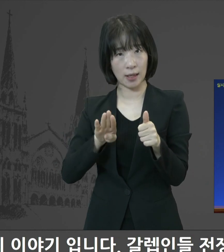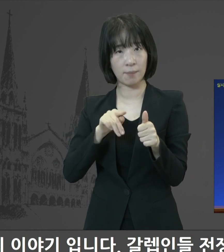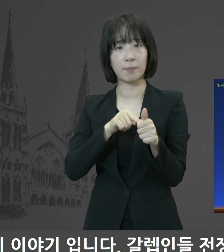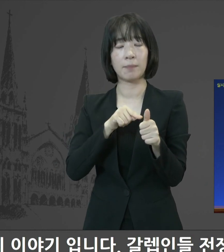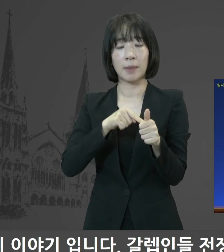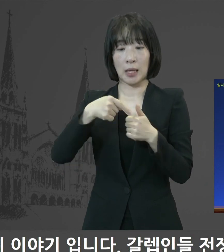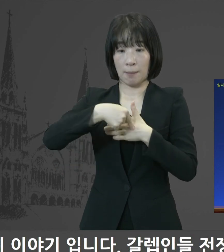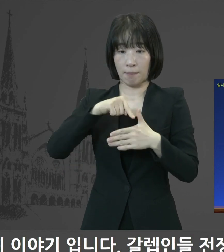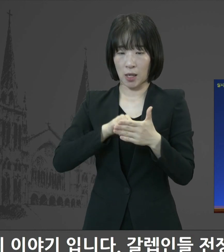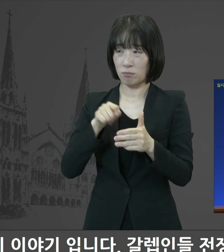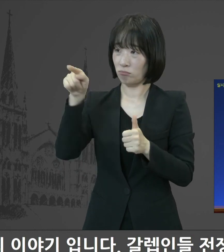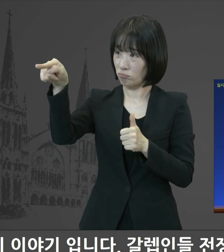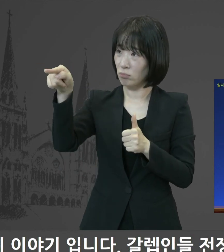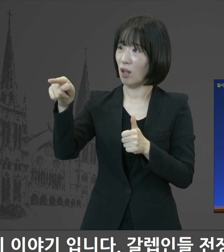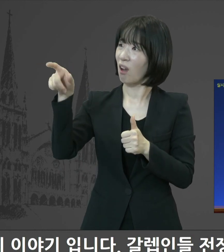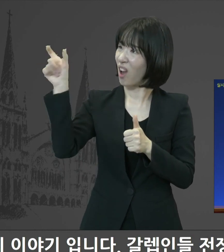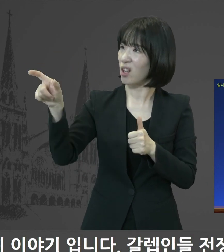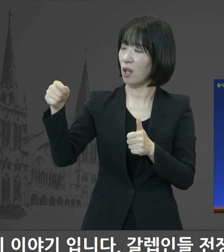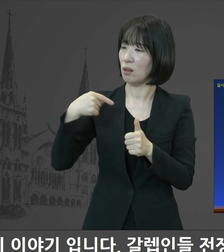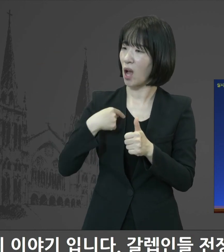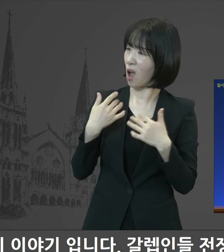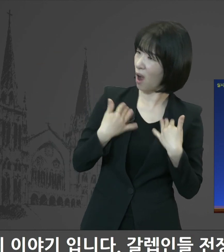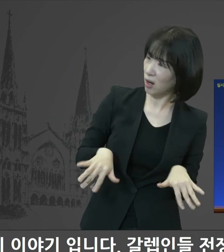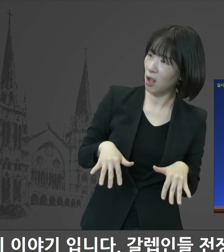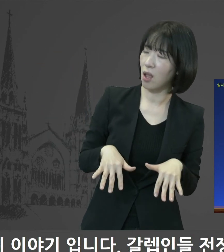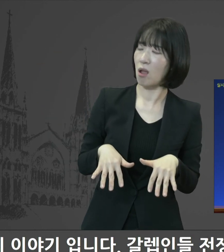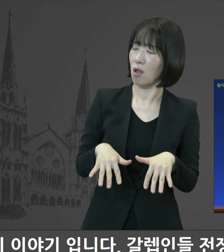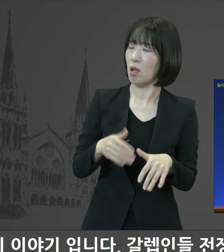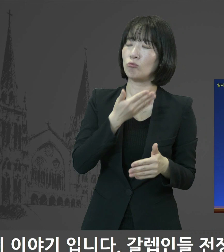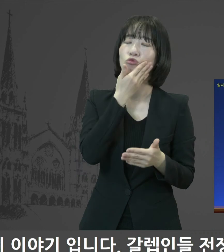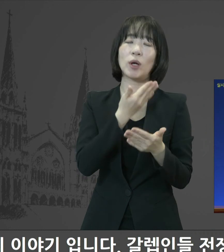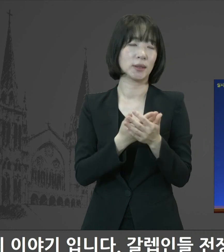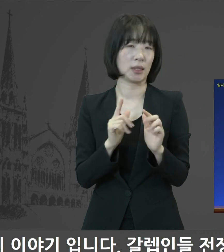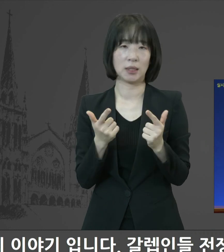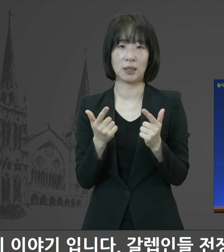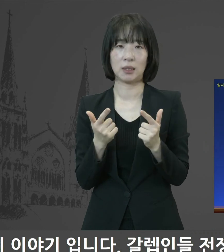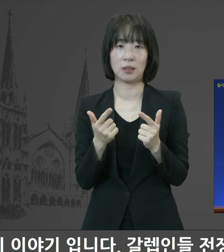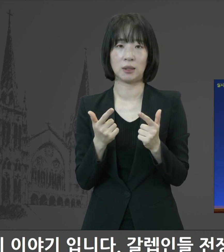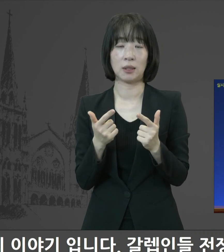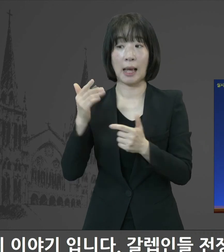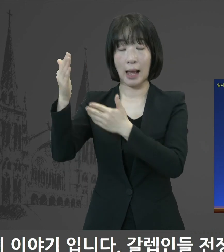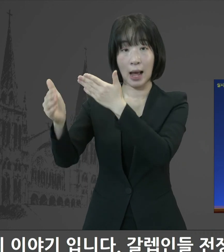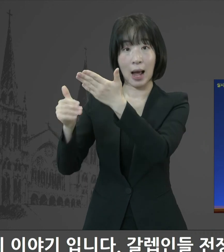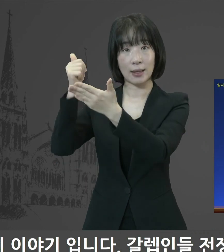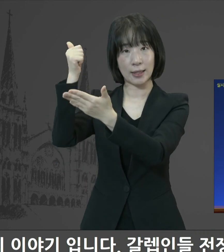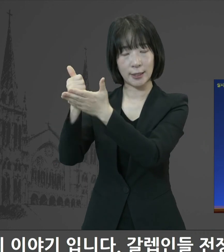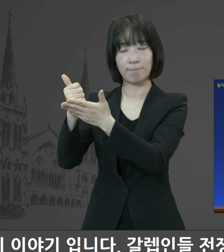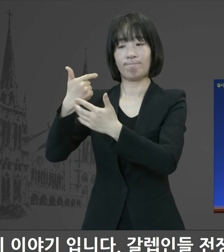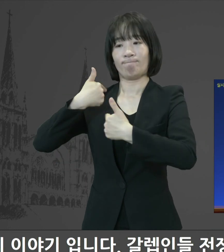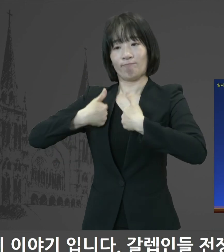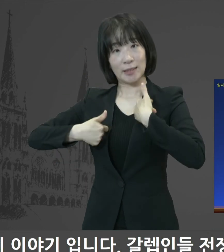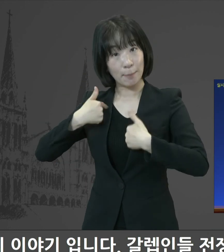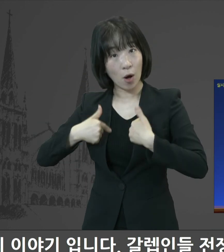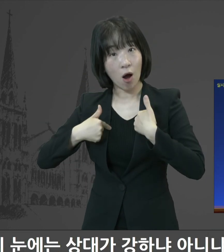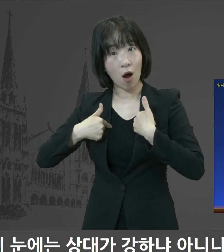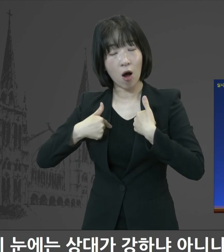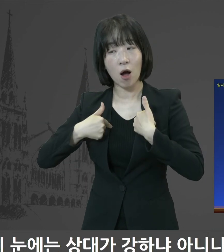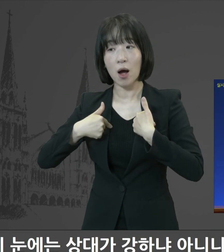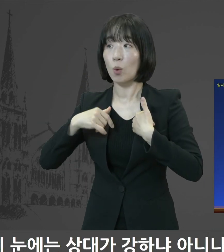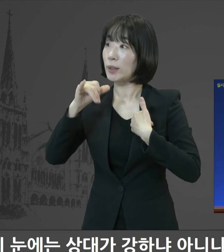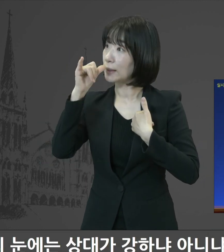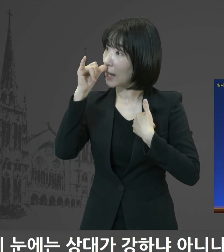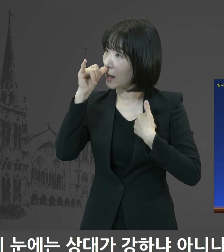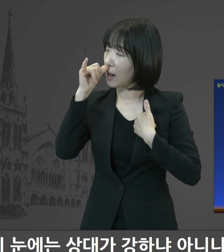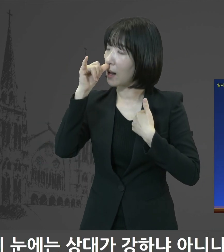상대가 강하냐 안 강하냐가 중요한 게 아니라 하나님이 기뻐하시는가 그렇지 않은가가 더